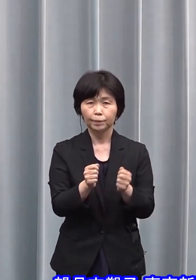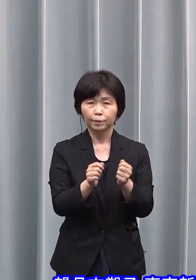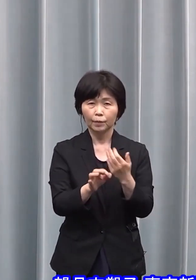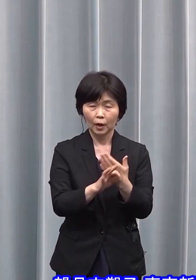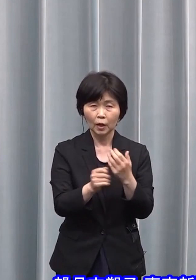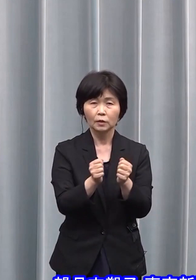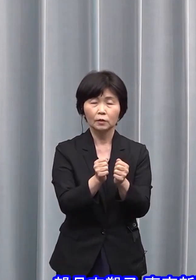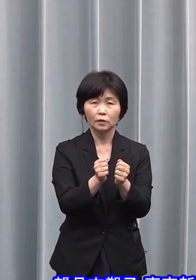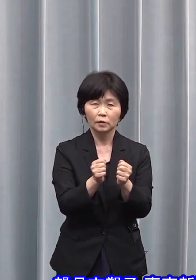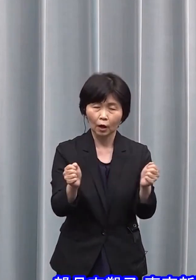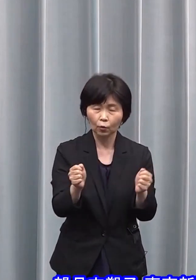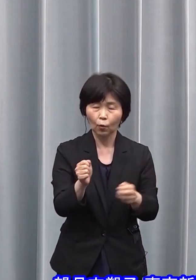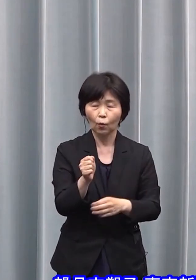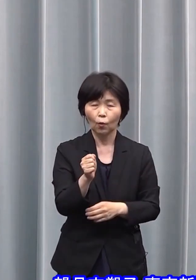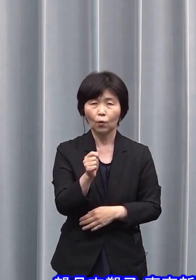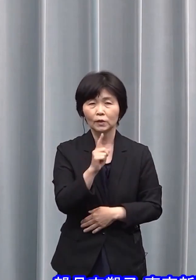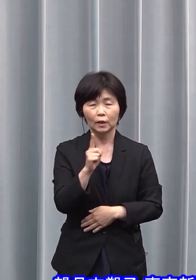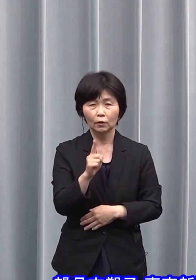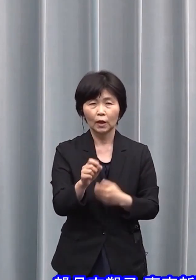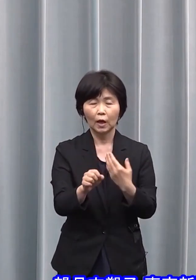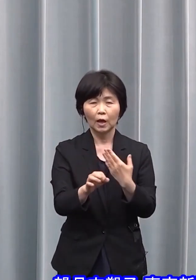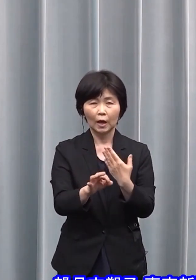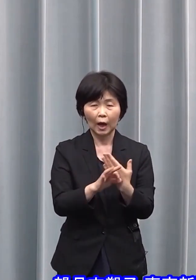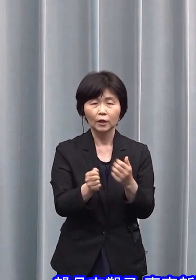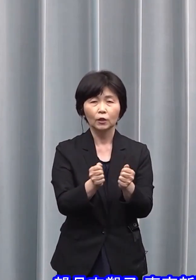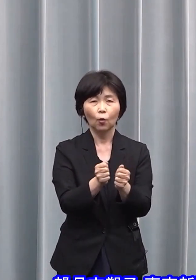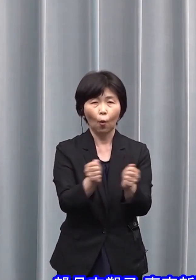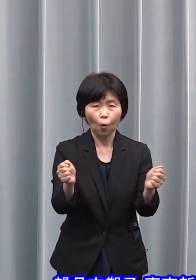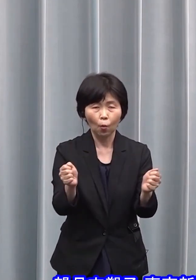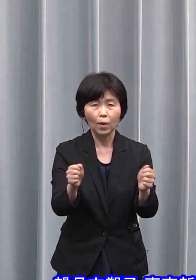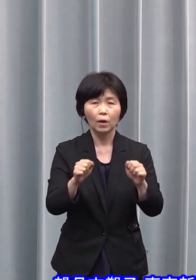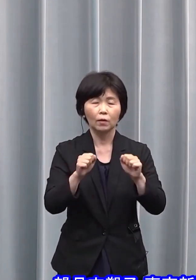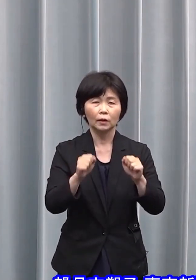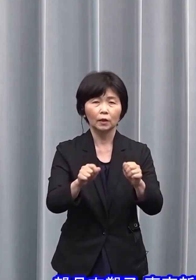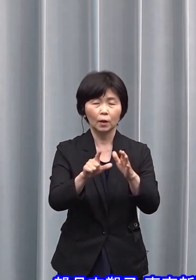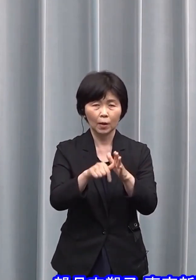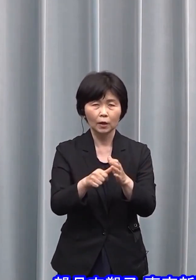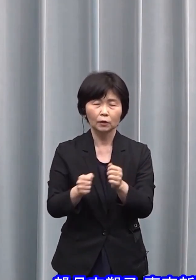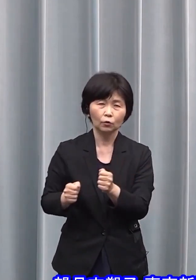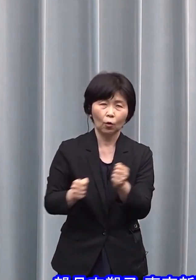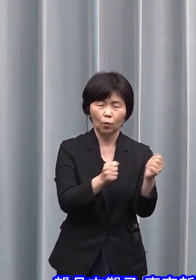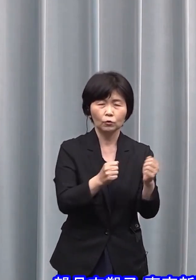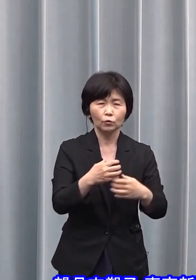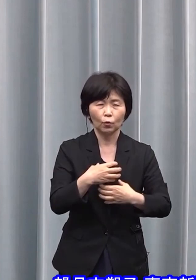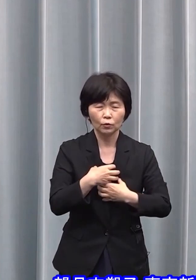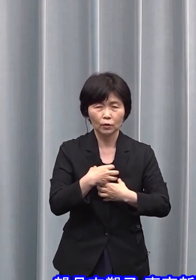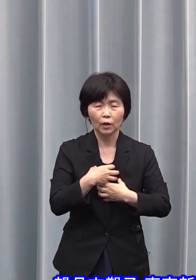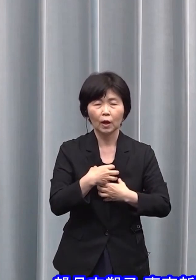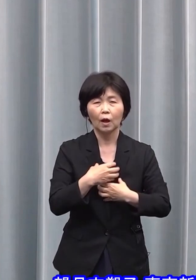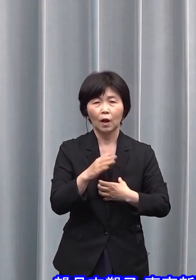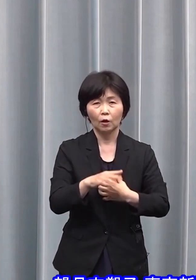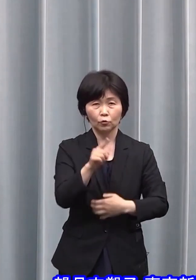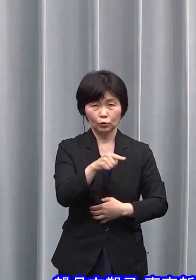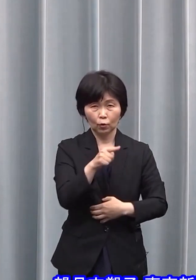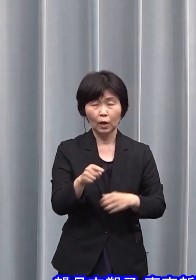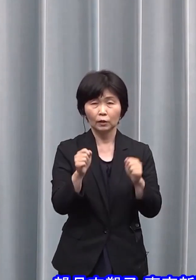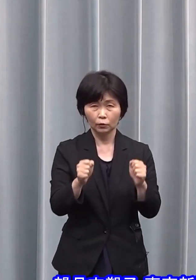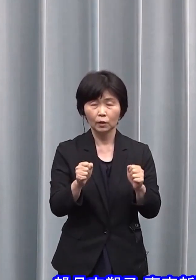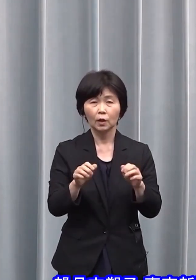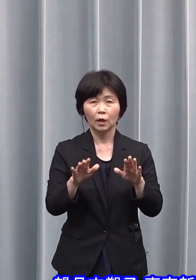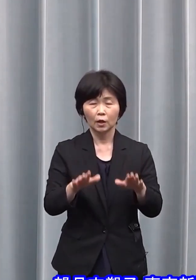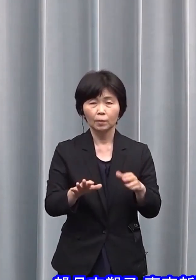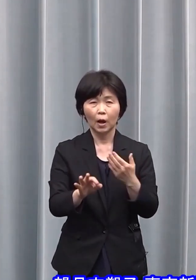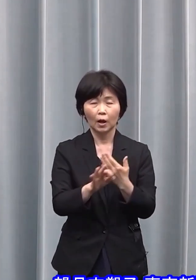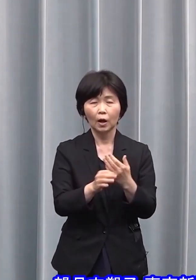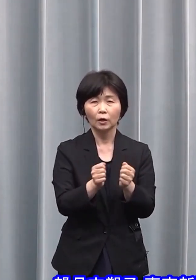仮釈放と申し上げましたけど、仮放免を行えば逃亡する恐れがある者がいること、また現に仮放